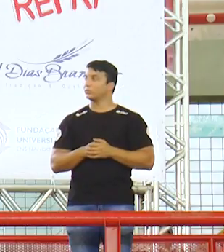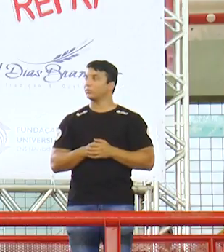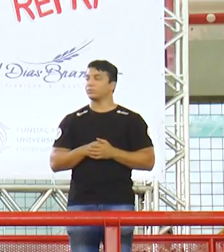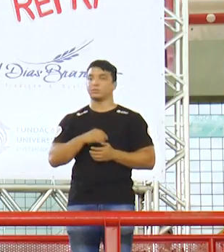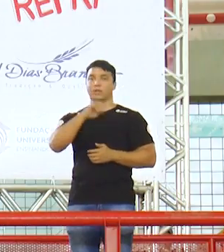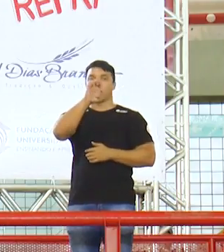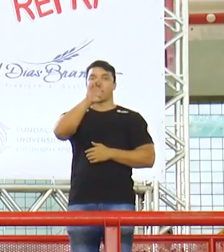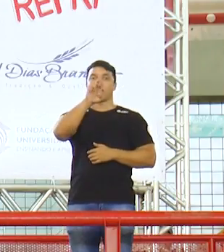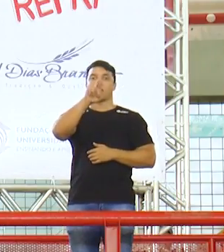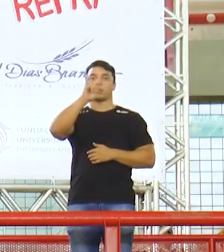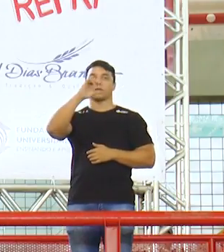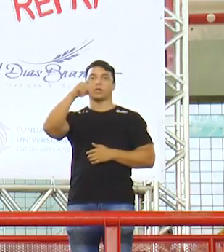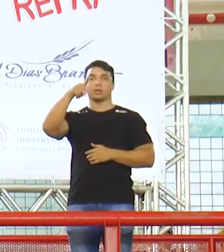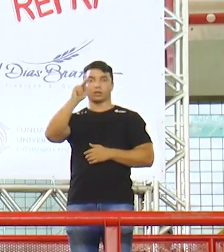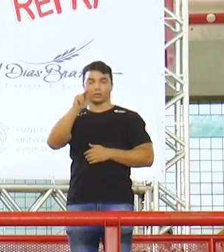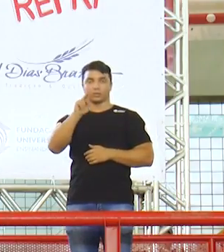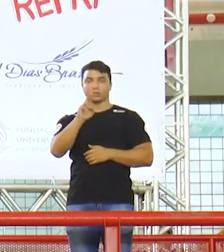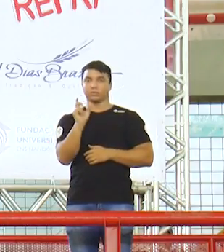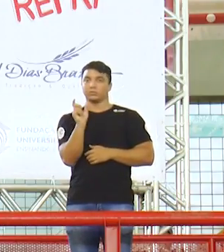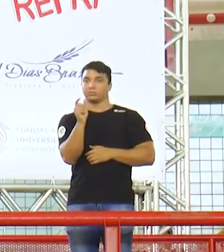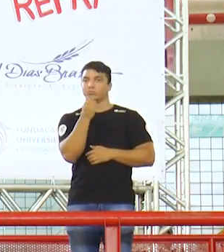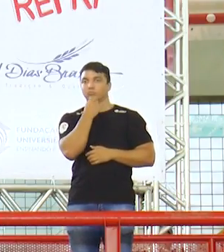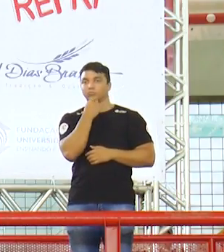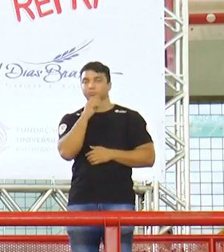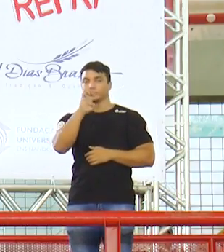o Eric.